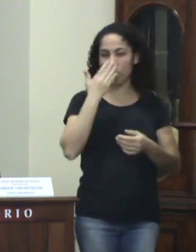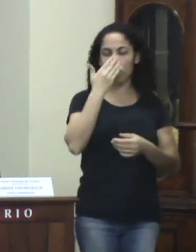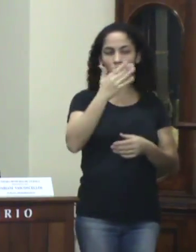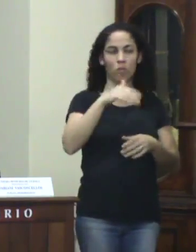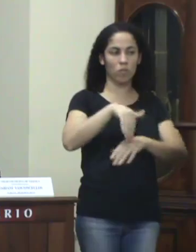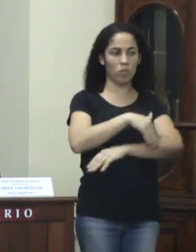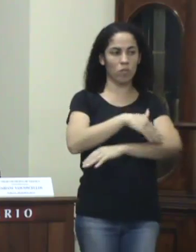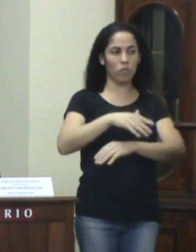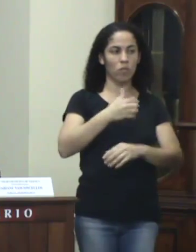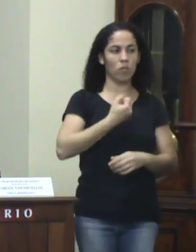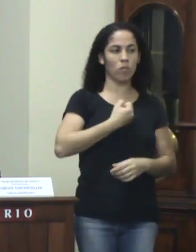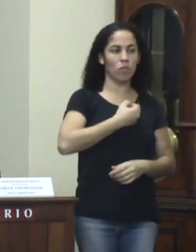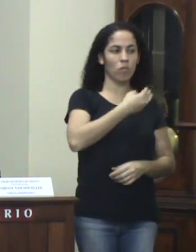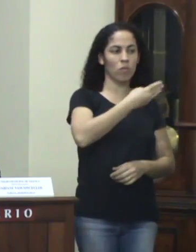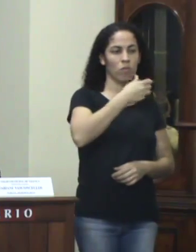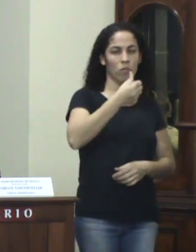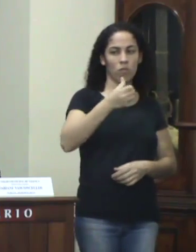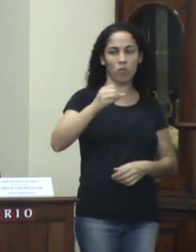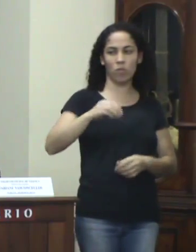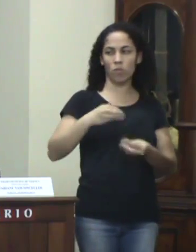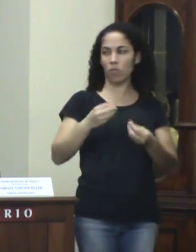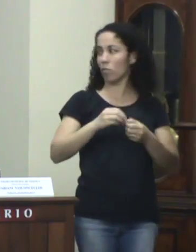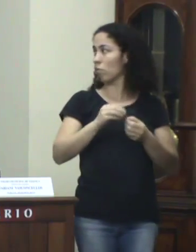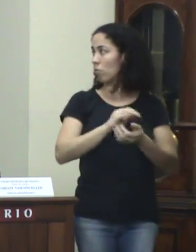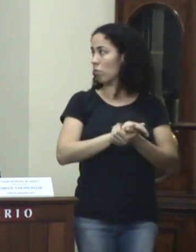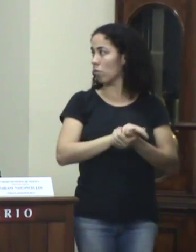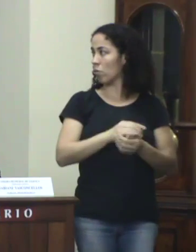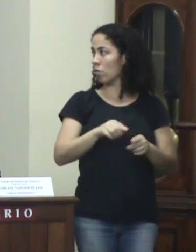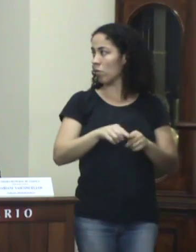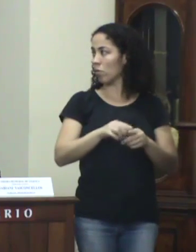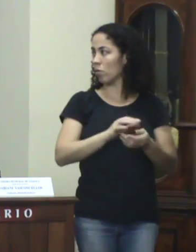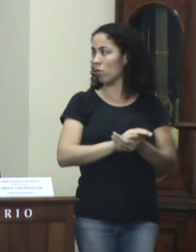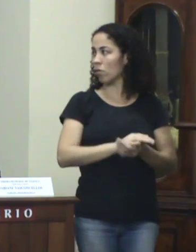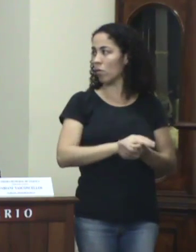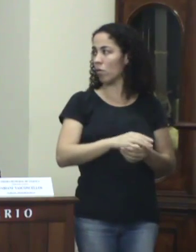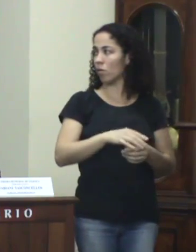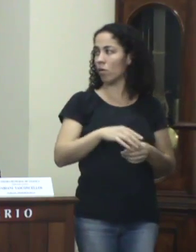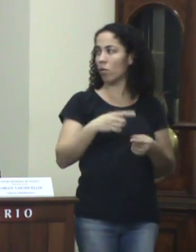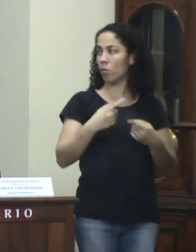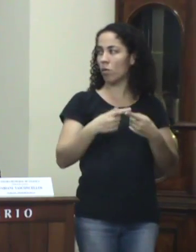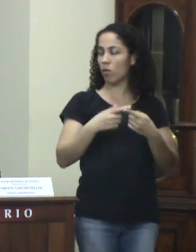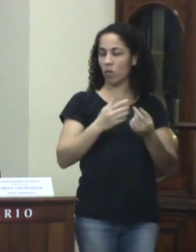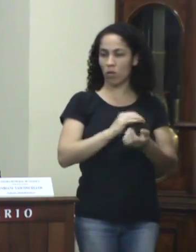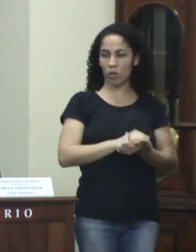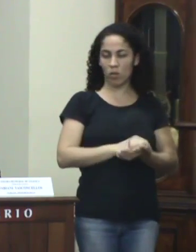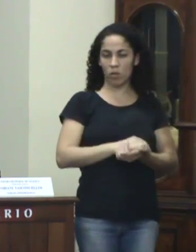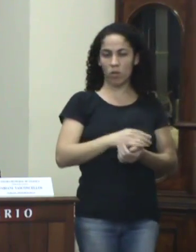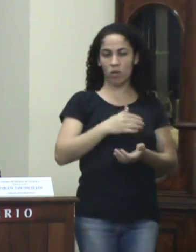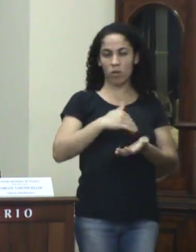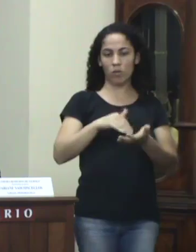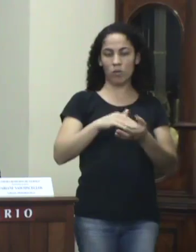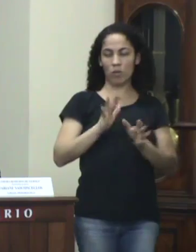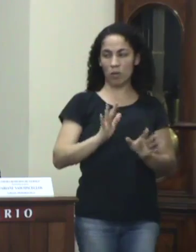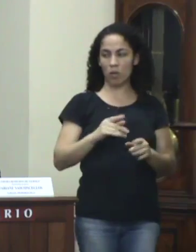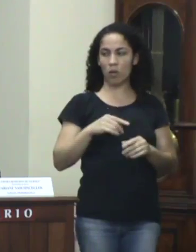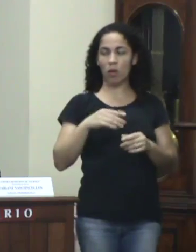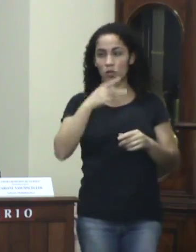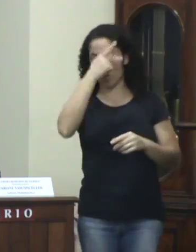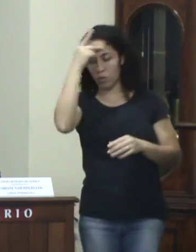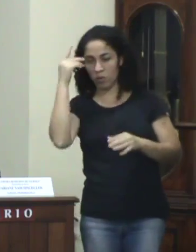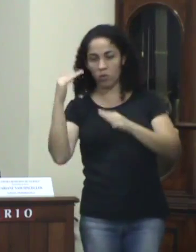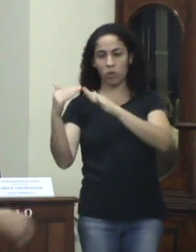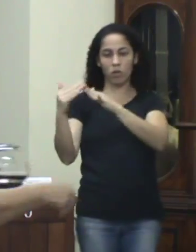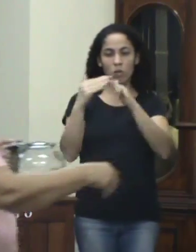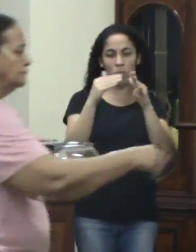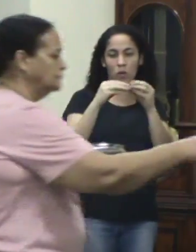frente ao número 360, próximo ao hotel Valenciano. Justificativa. Ilustríssimo secretário, atendendo a solicitação